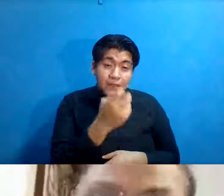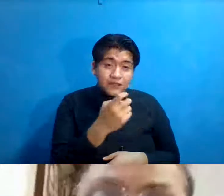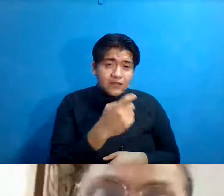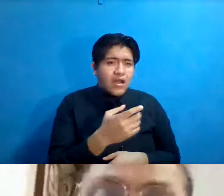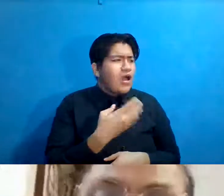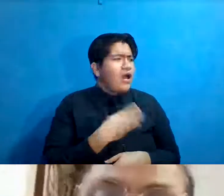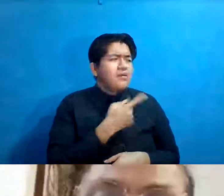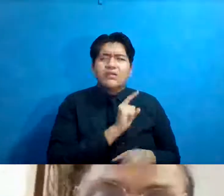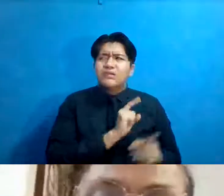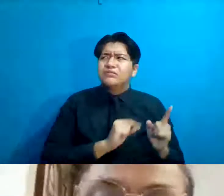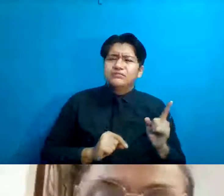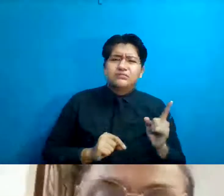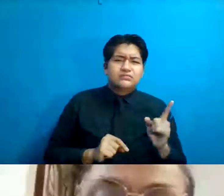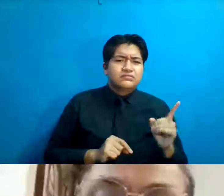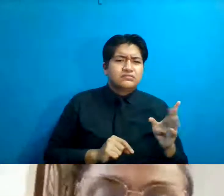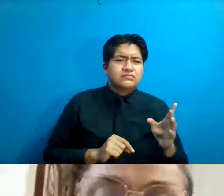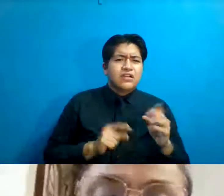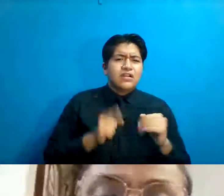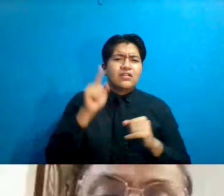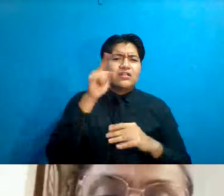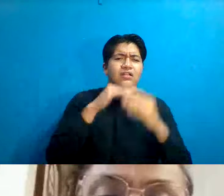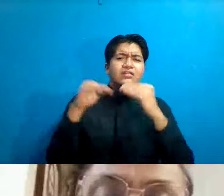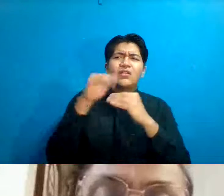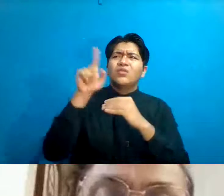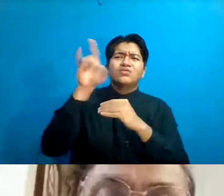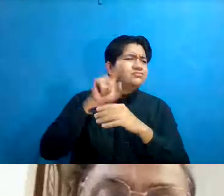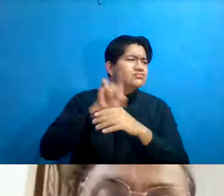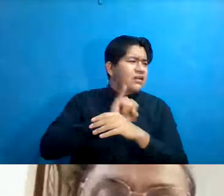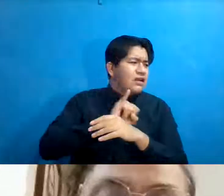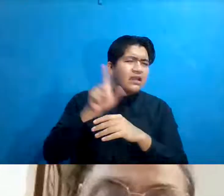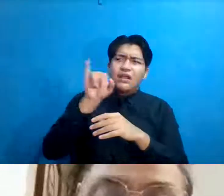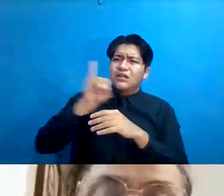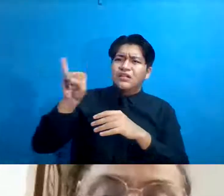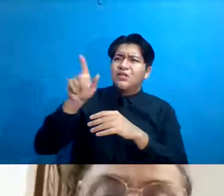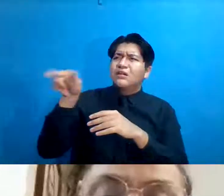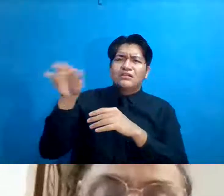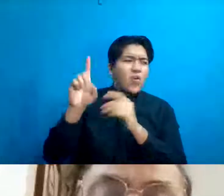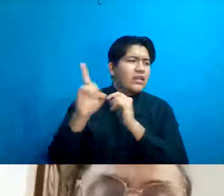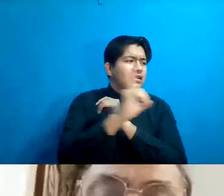baño está en el segundo piso, a la izquierda, derecha, ¿no?